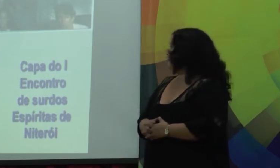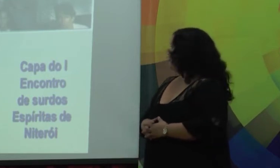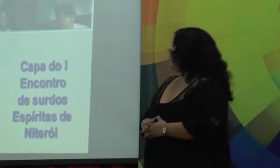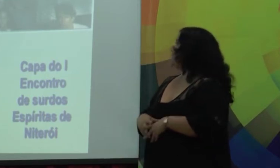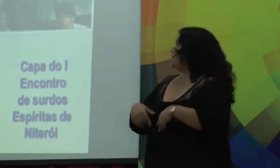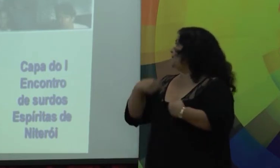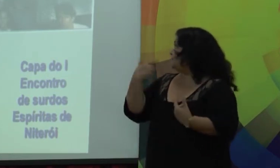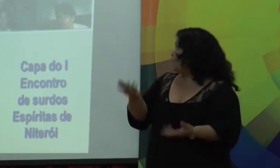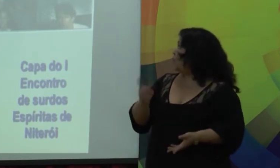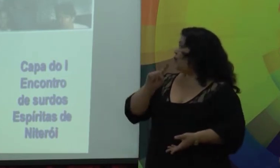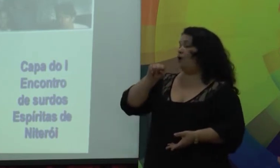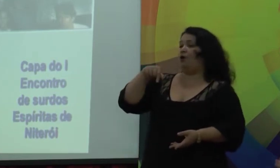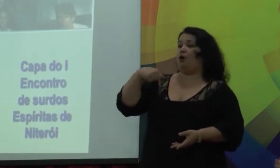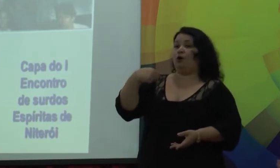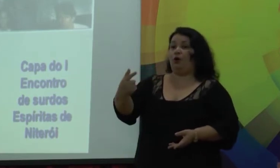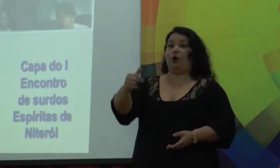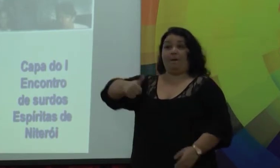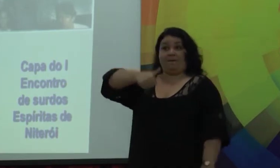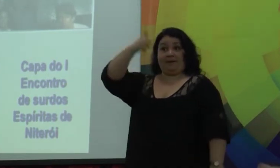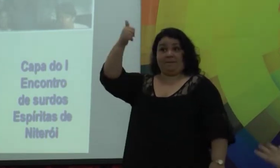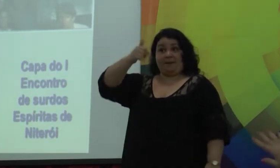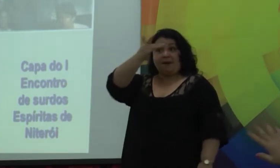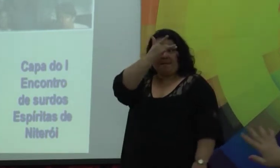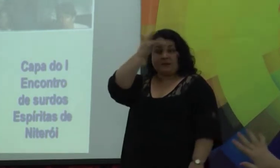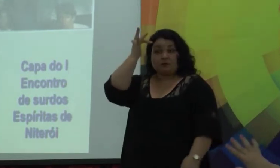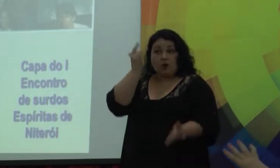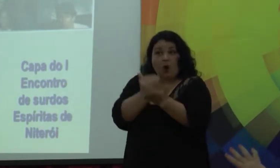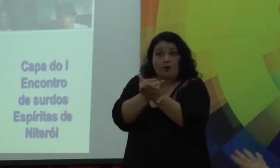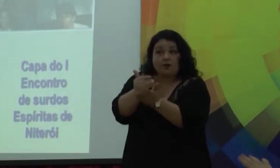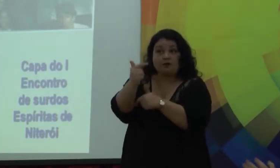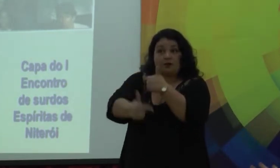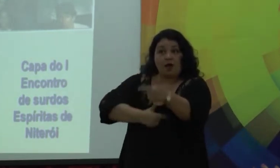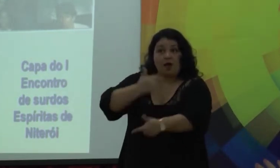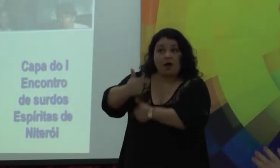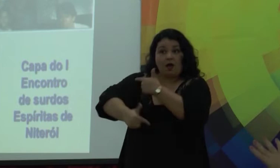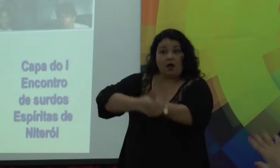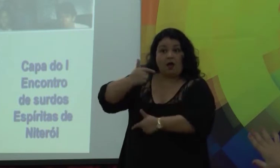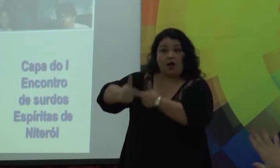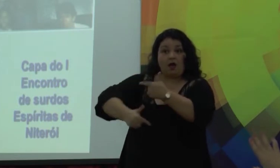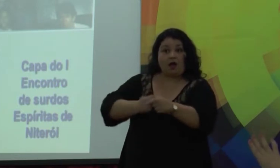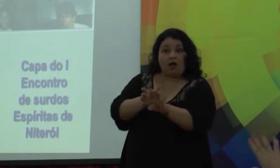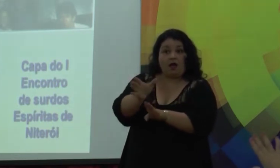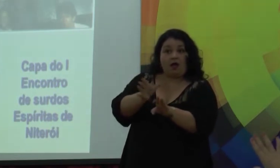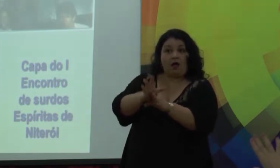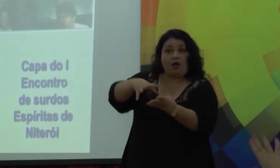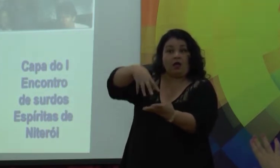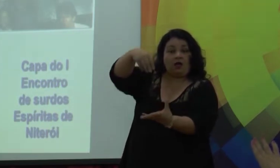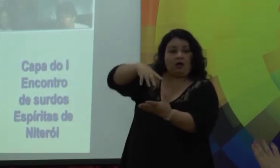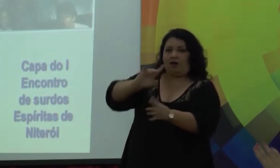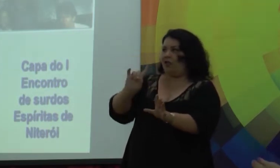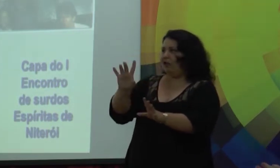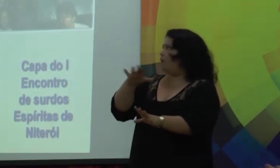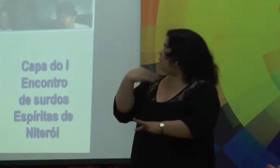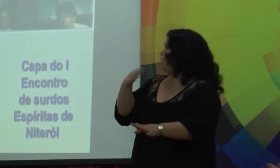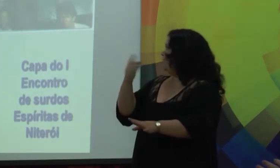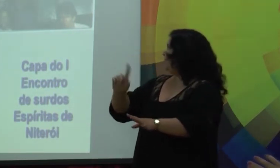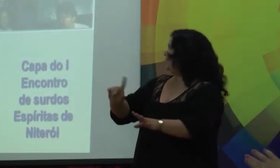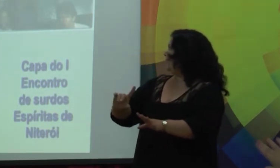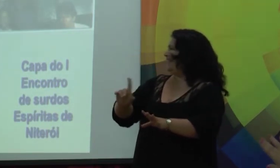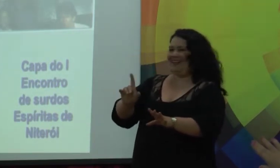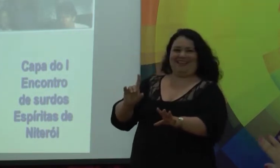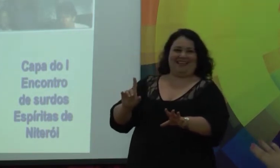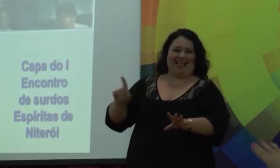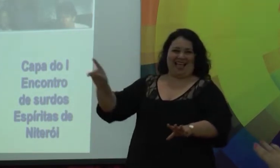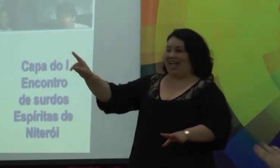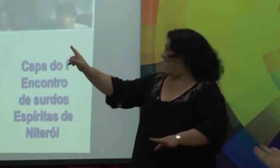Aí depois, olha, os primeiros evangelizando, ninguém está vendo nada, é todo mundo, mas ninguém está desencarnado ali não, tá?